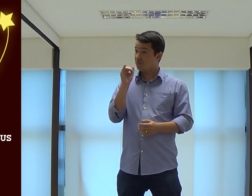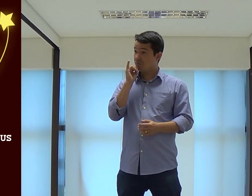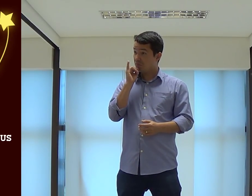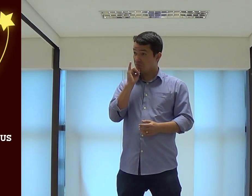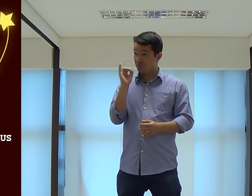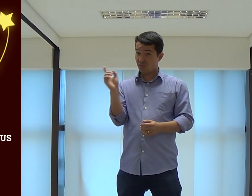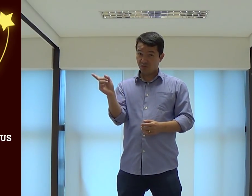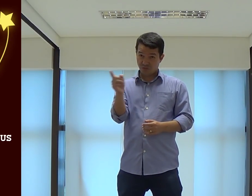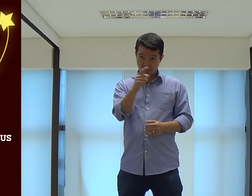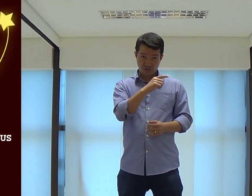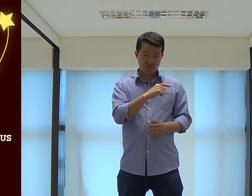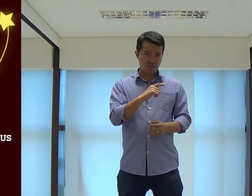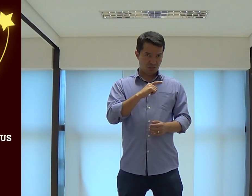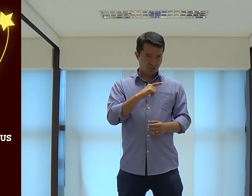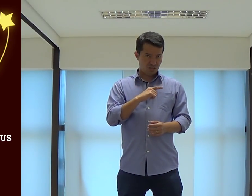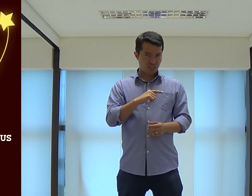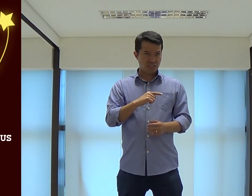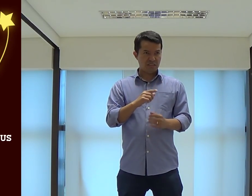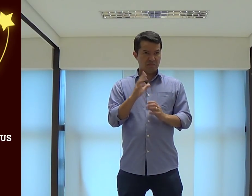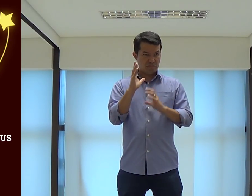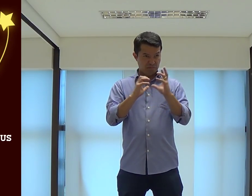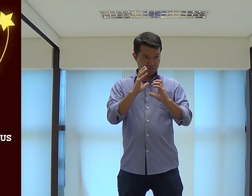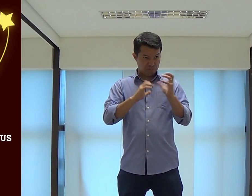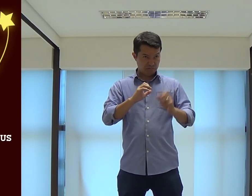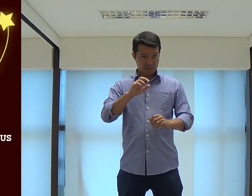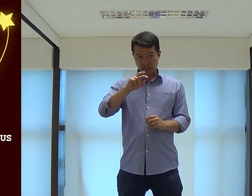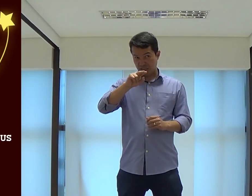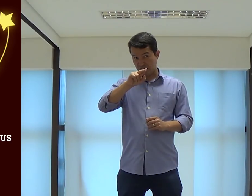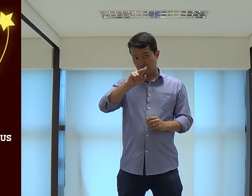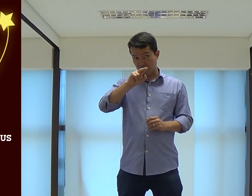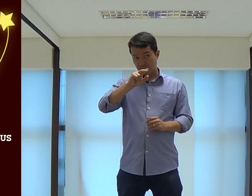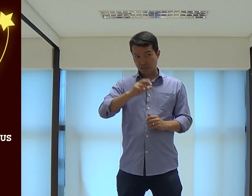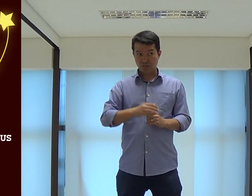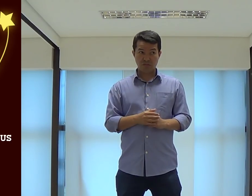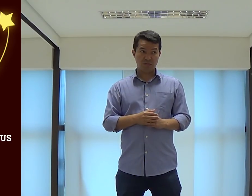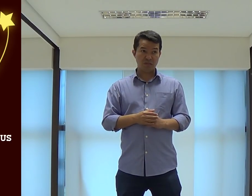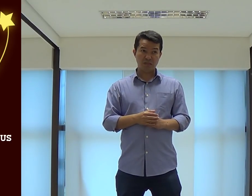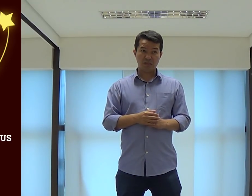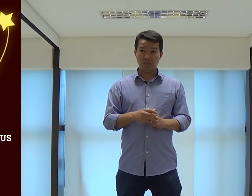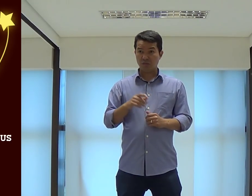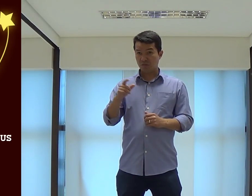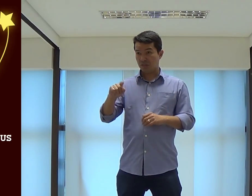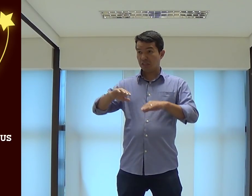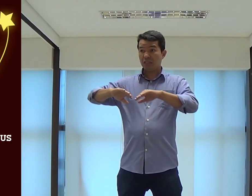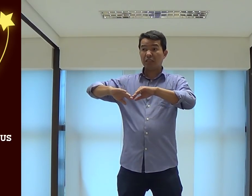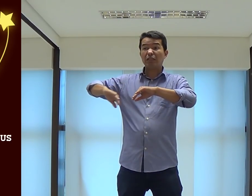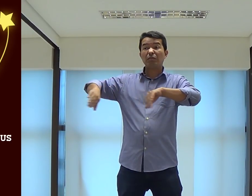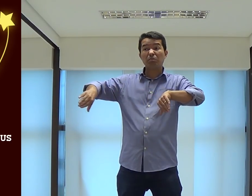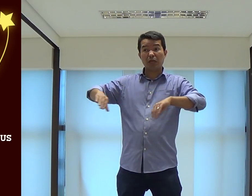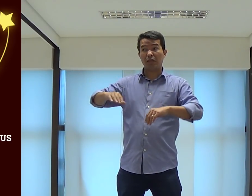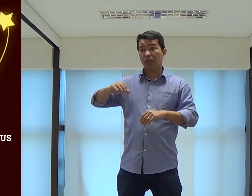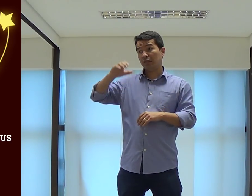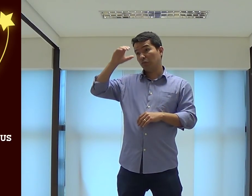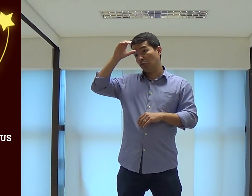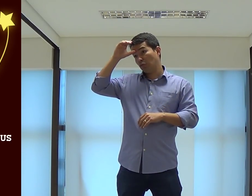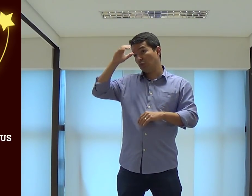Então você, né? Por exemplo, se você brigou com seu irmão ou com a sua irmã, você